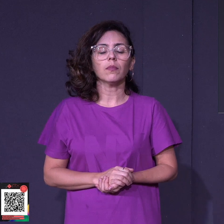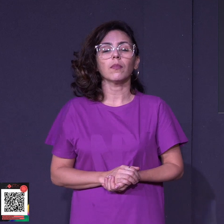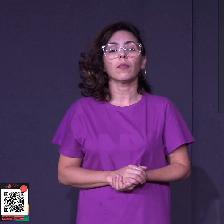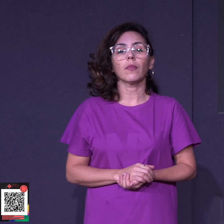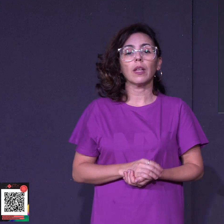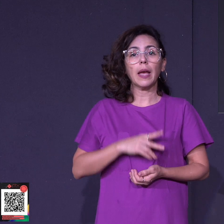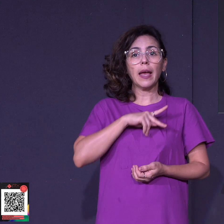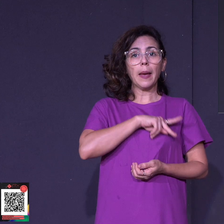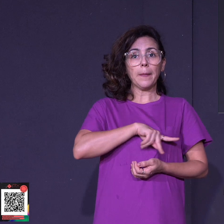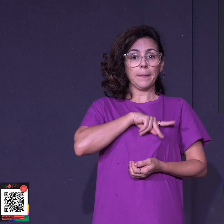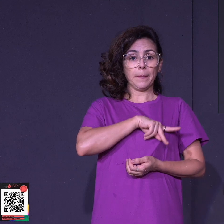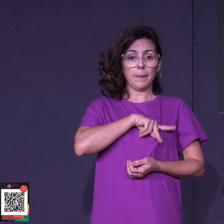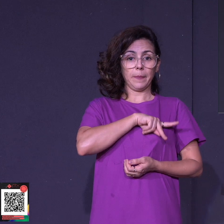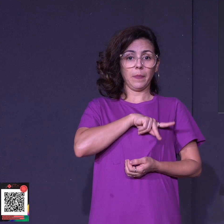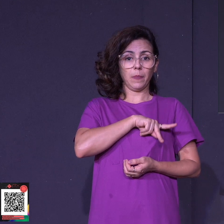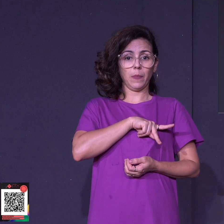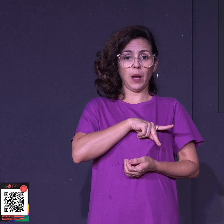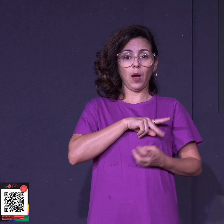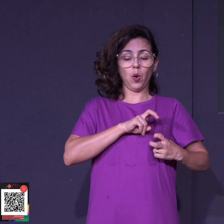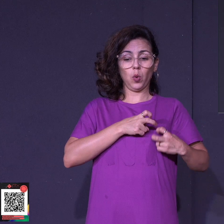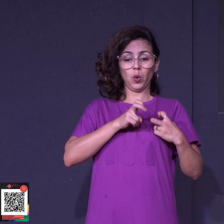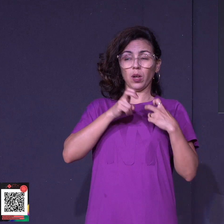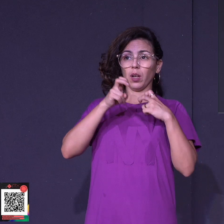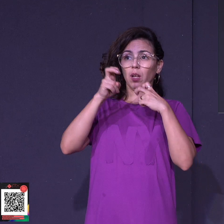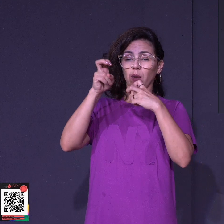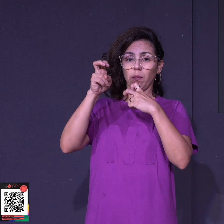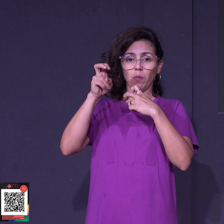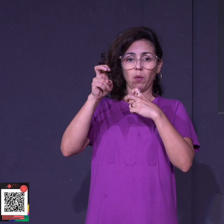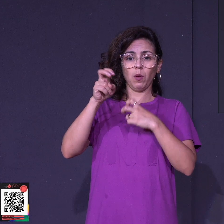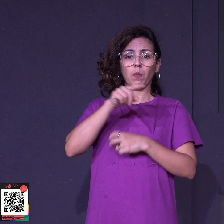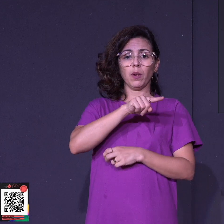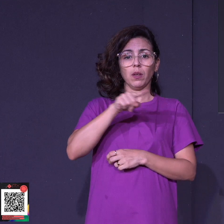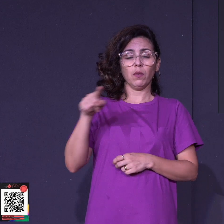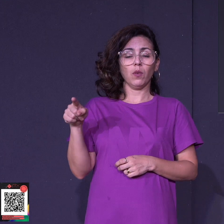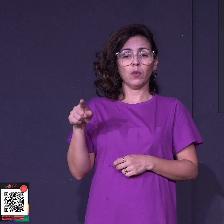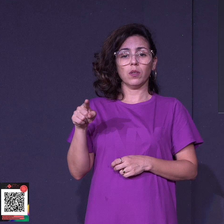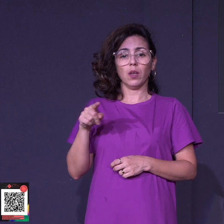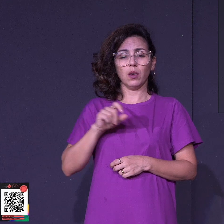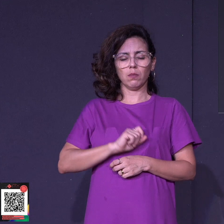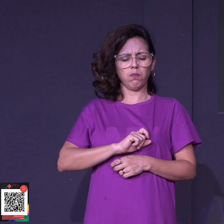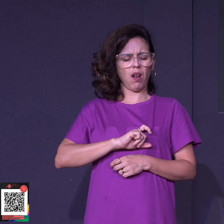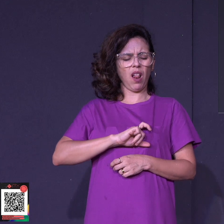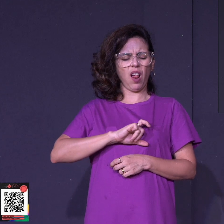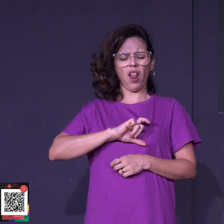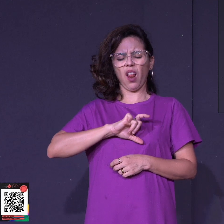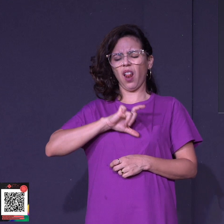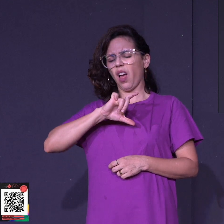sejam cheios de toda inteligência espiritual.